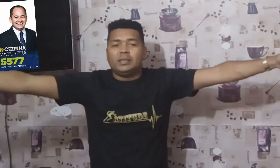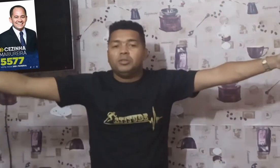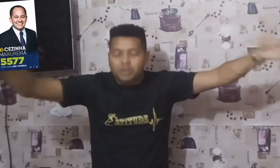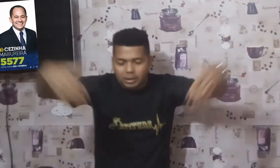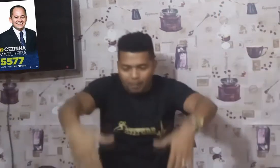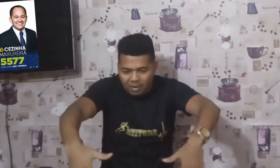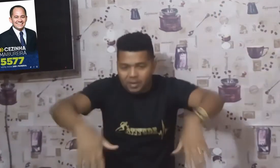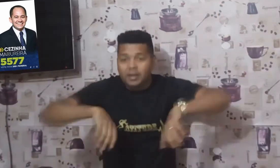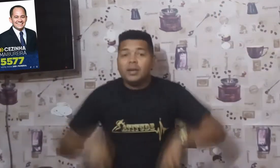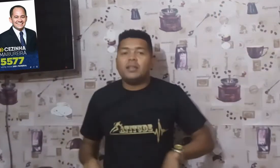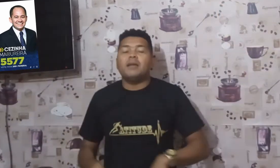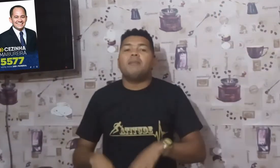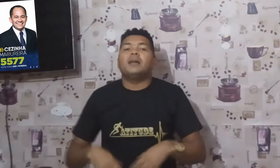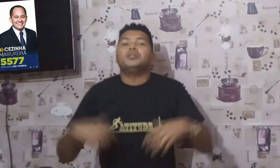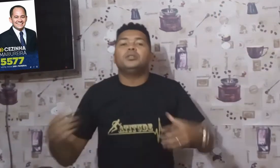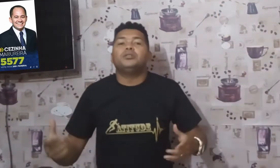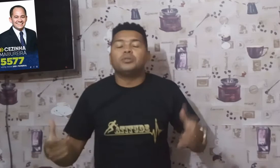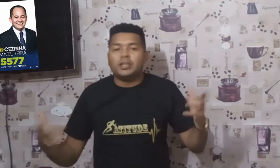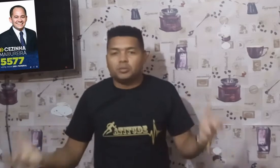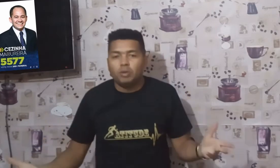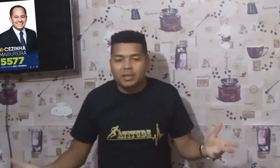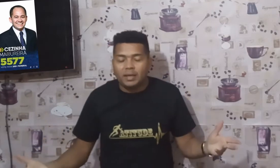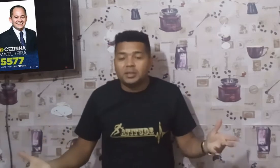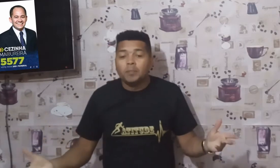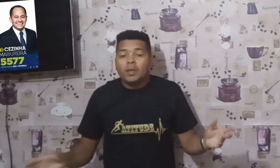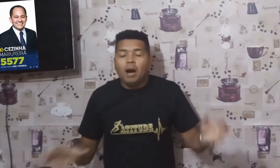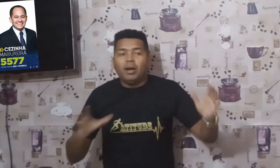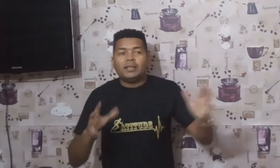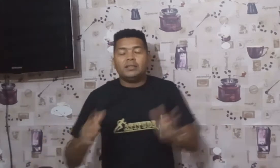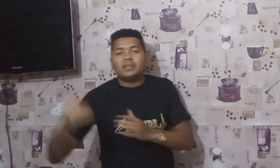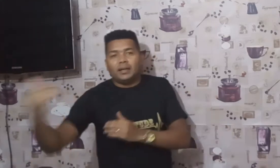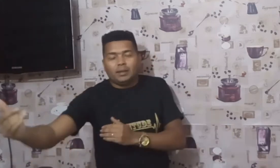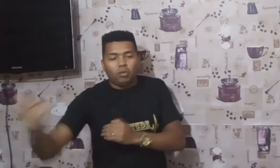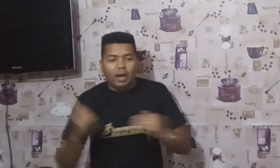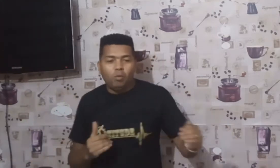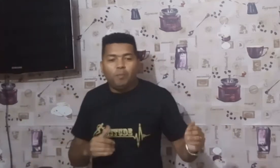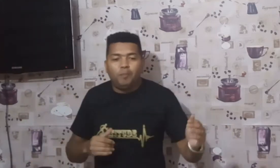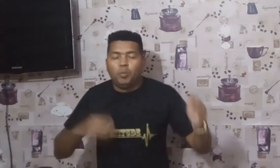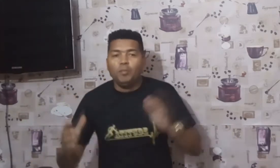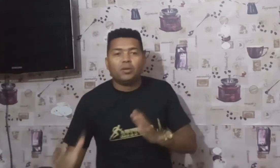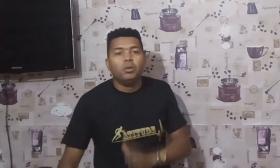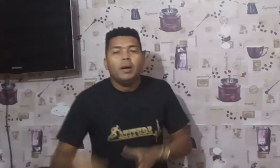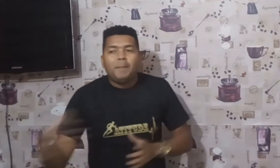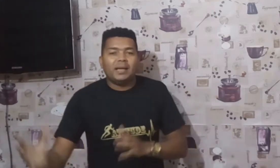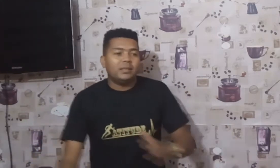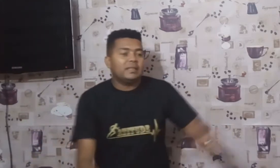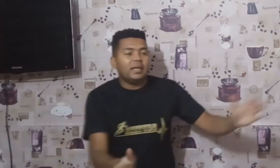população, estilo Itapevi, que tem mais de 200 mil habitantes, a hora que descartar o carro público, passa esse